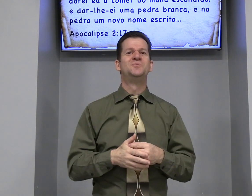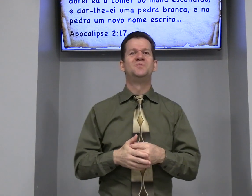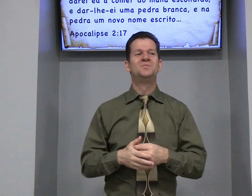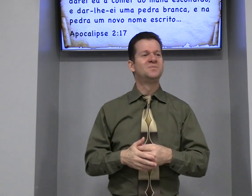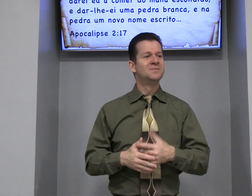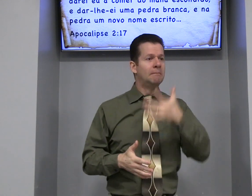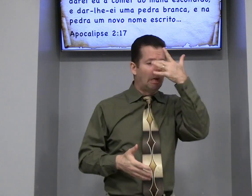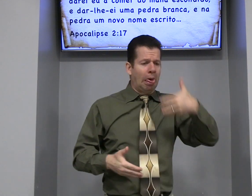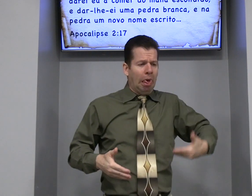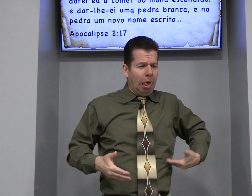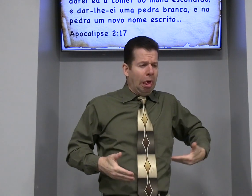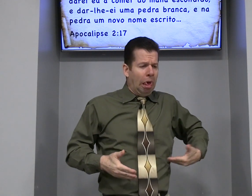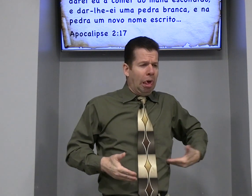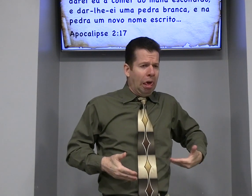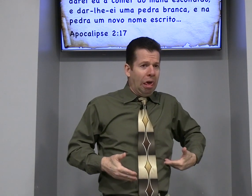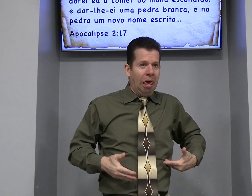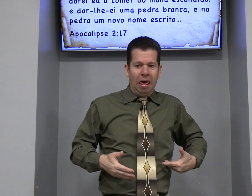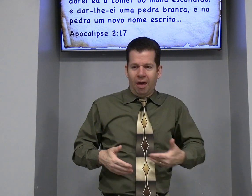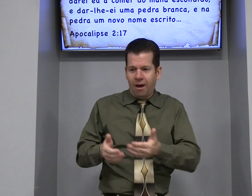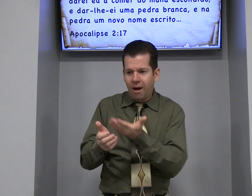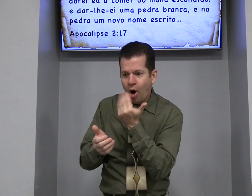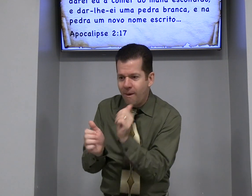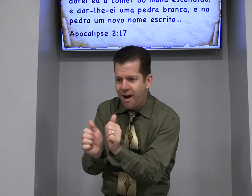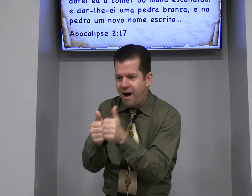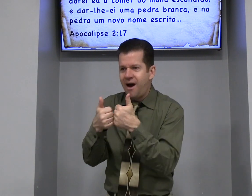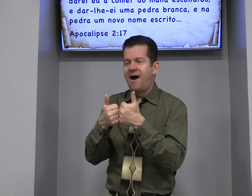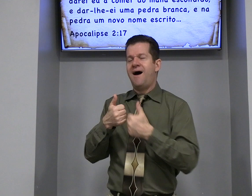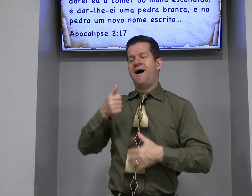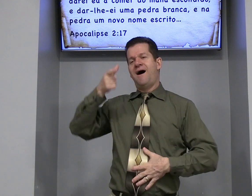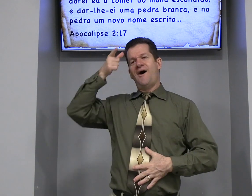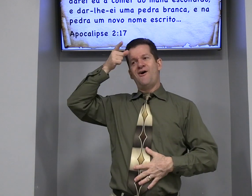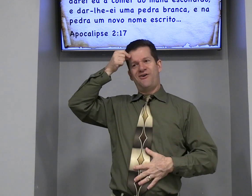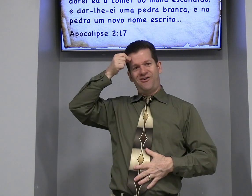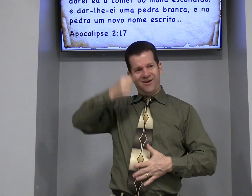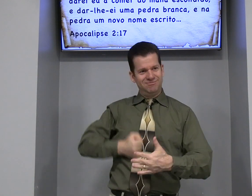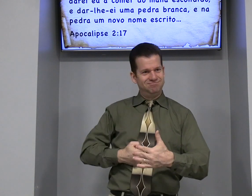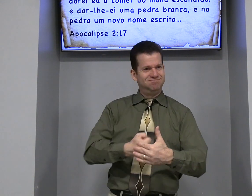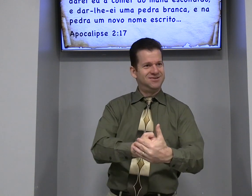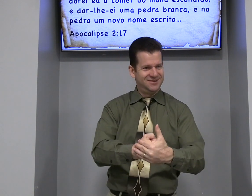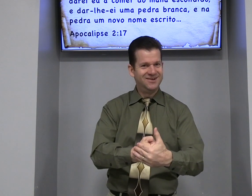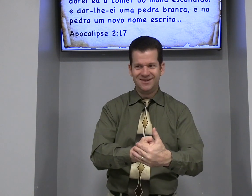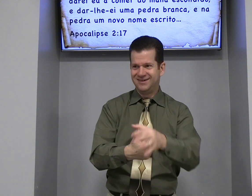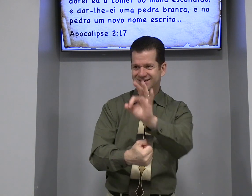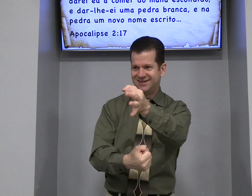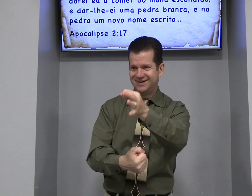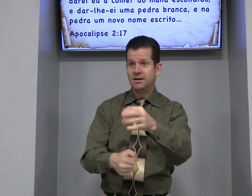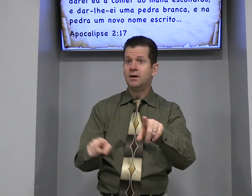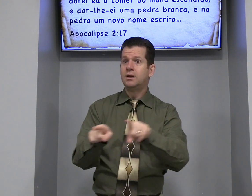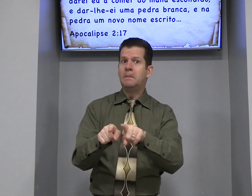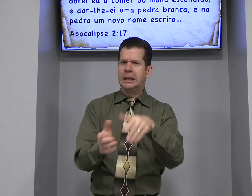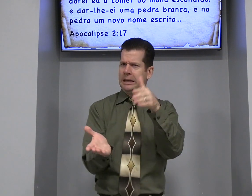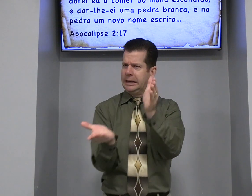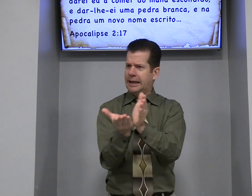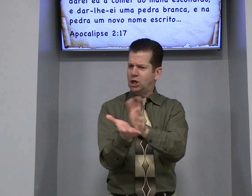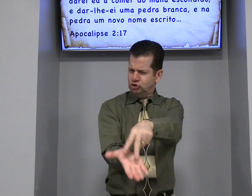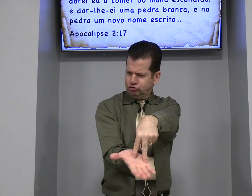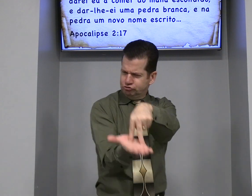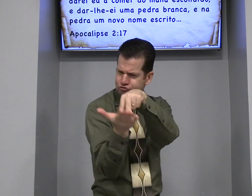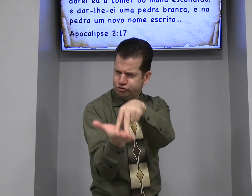Comparando, comparação. Pessoa com fome come pão e está aliviado, saciado. E